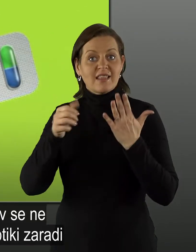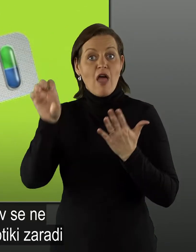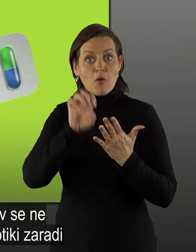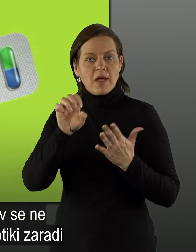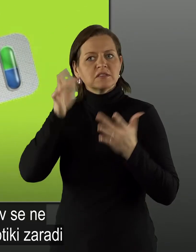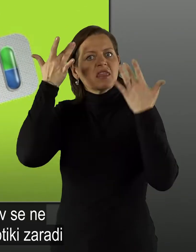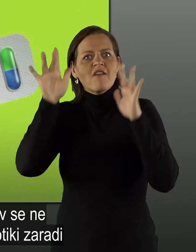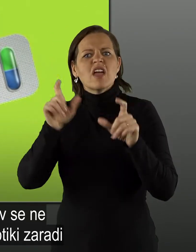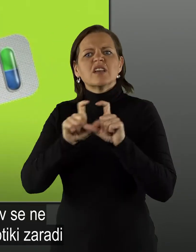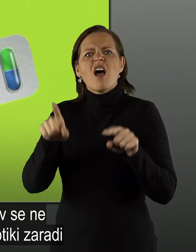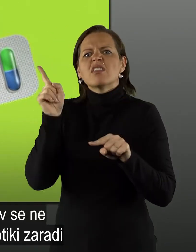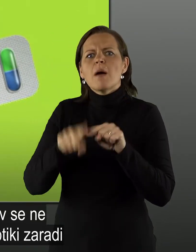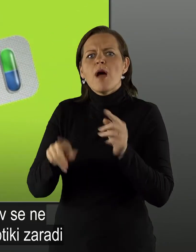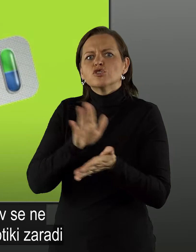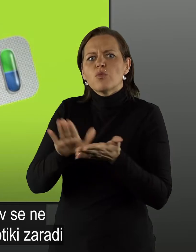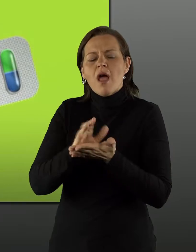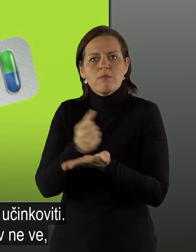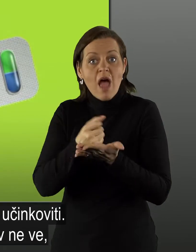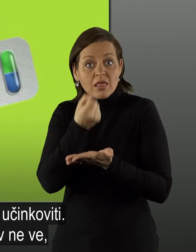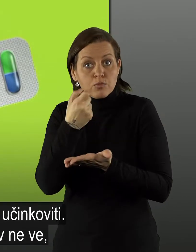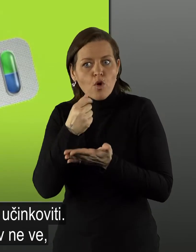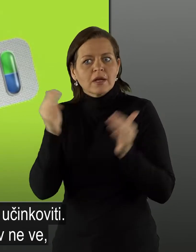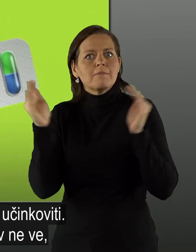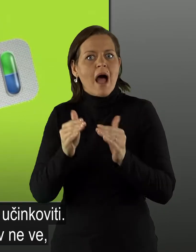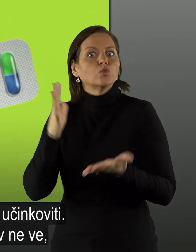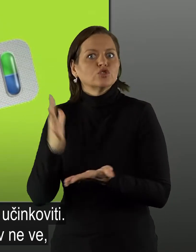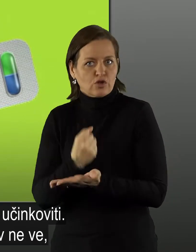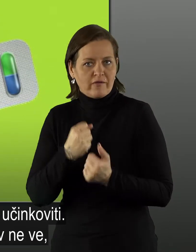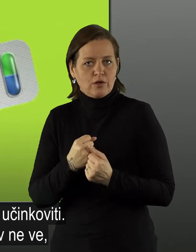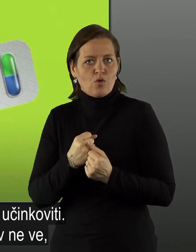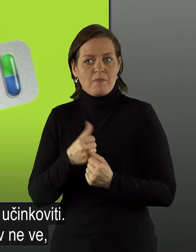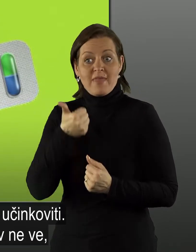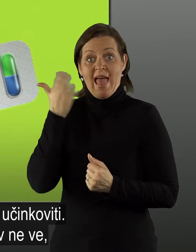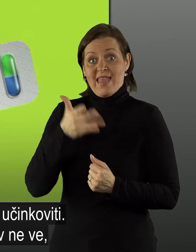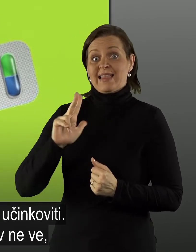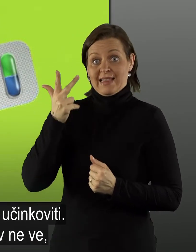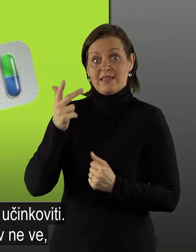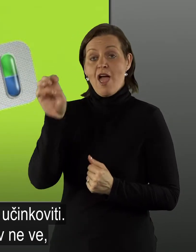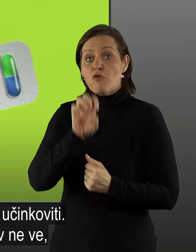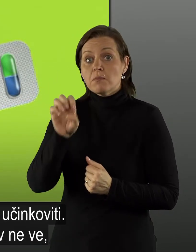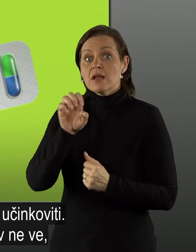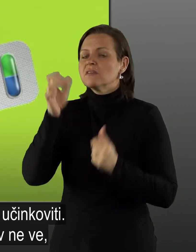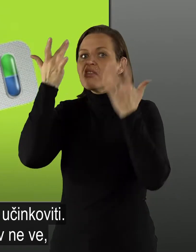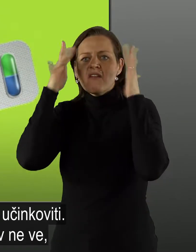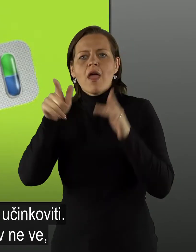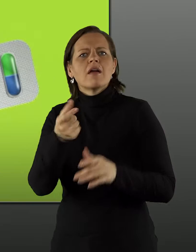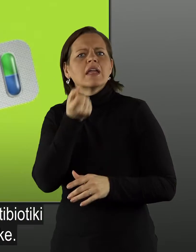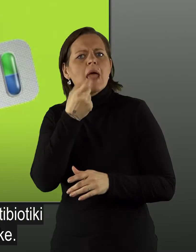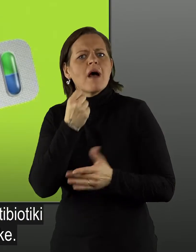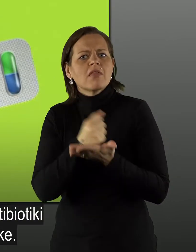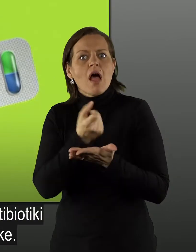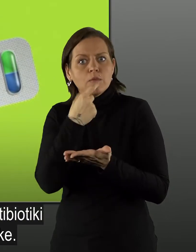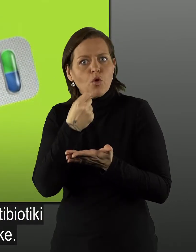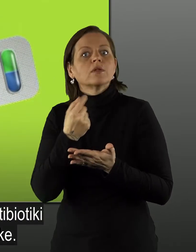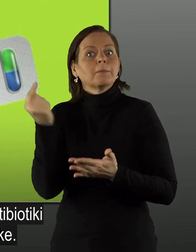Šestina evropejcev se ne zaveda, da so antibiotiki zaradi nepravilne rabe manj učinkoviti. Tretjina evropejcev ne ve, da lahko